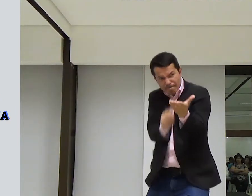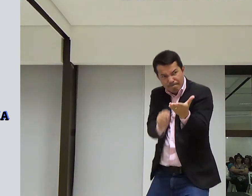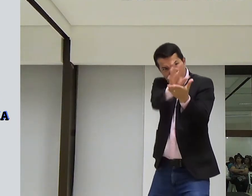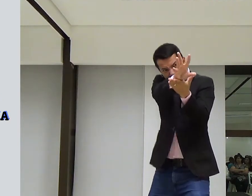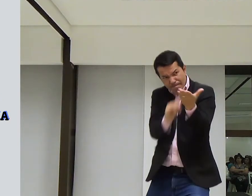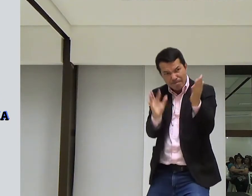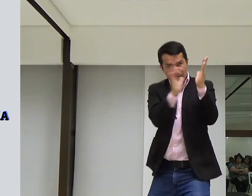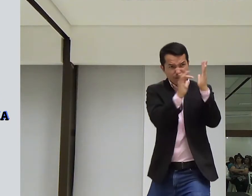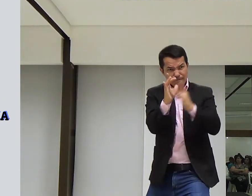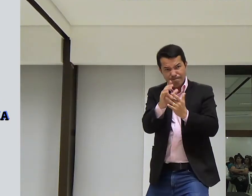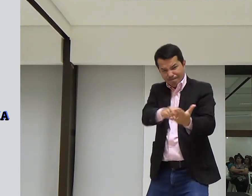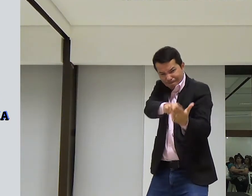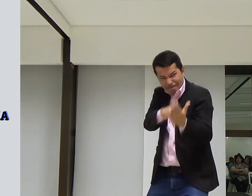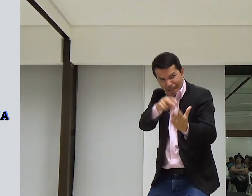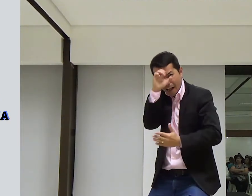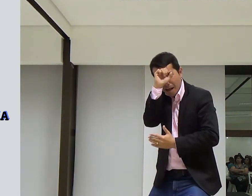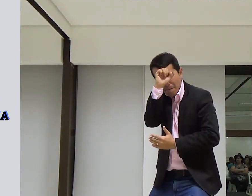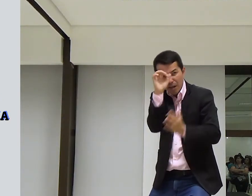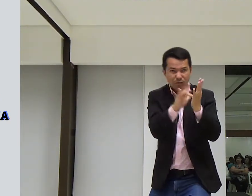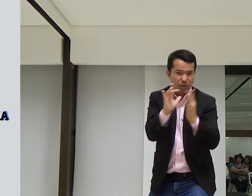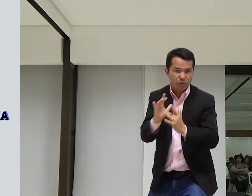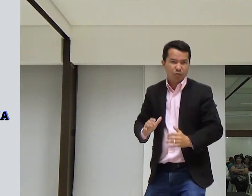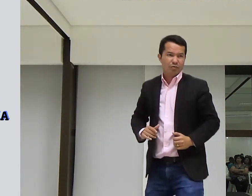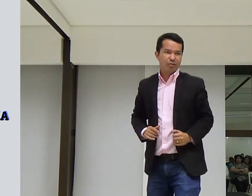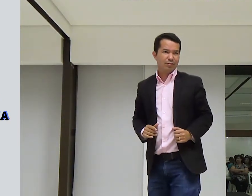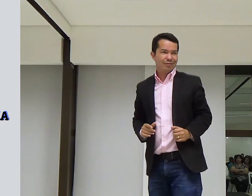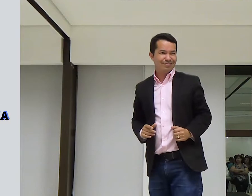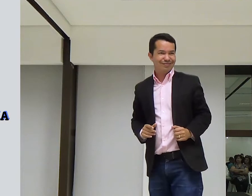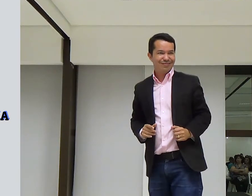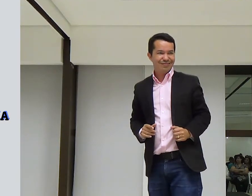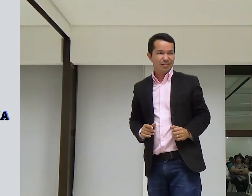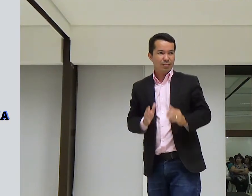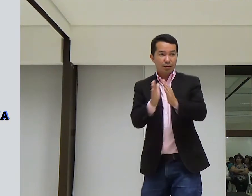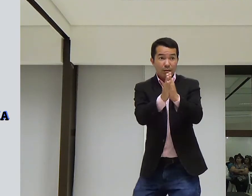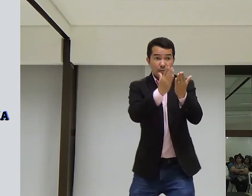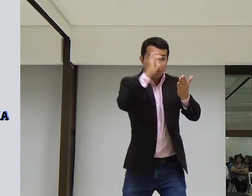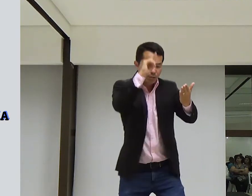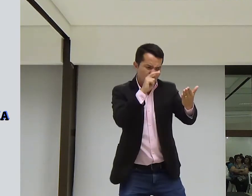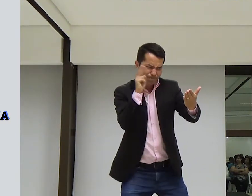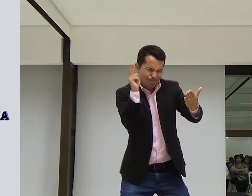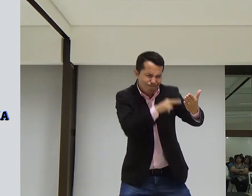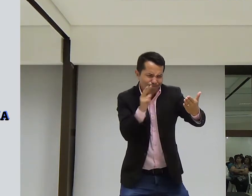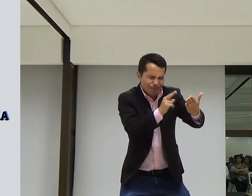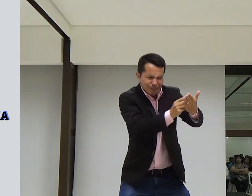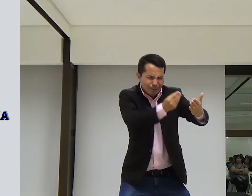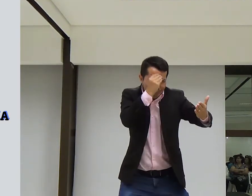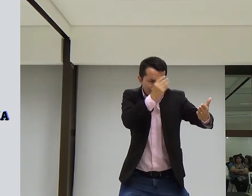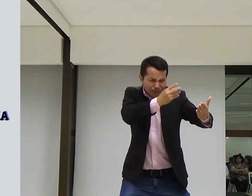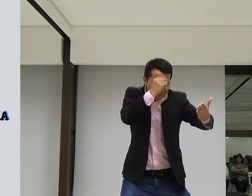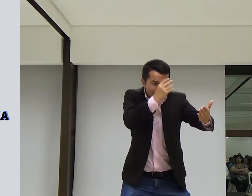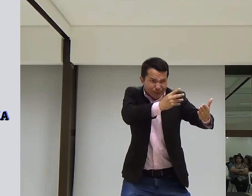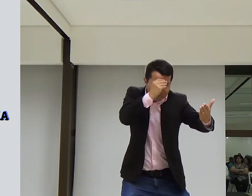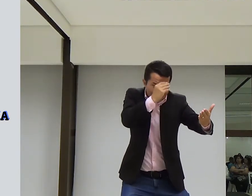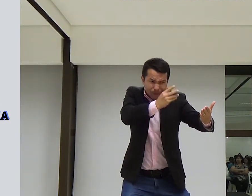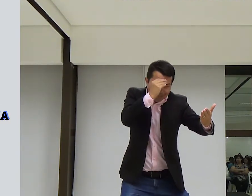igual a gente quando copia Jesus, quando aprende de Jesus, quando estuda a Bíblia,